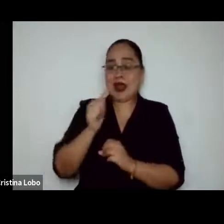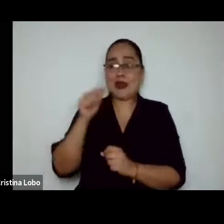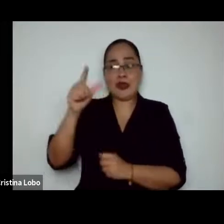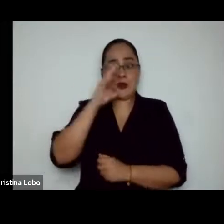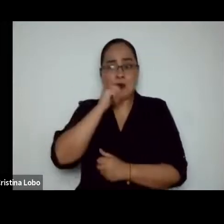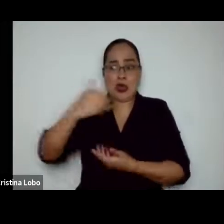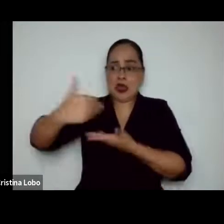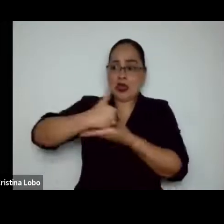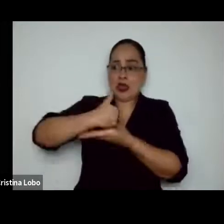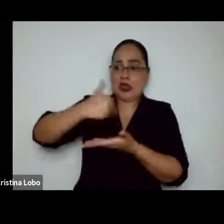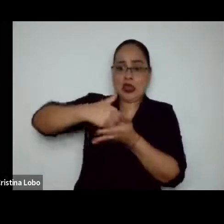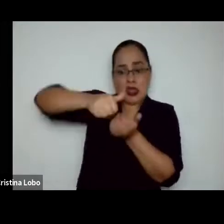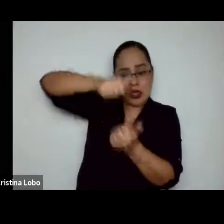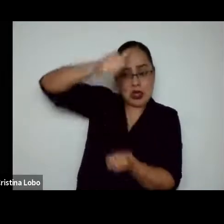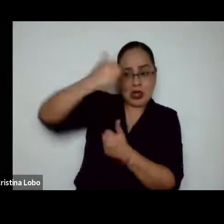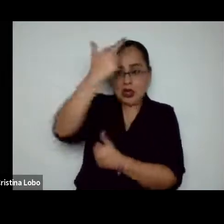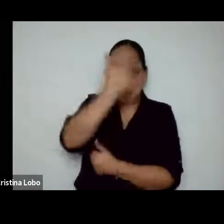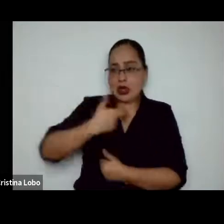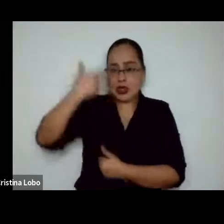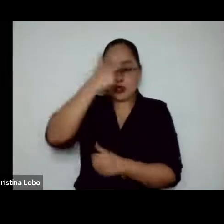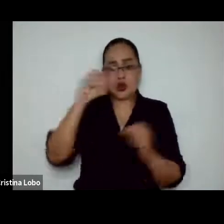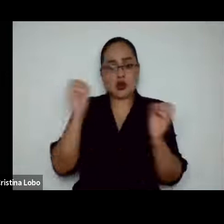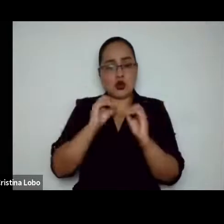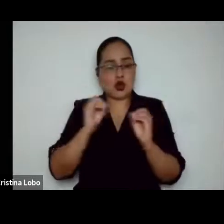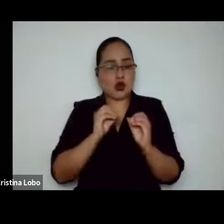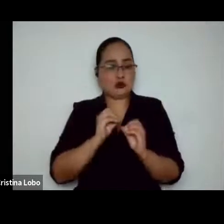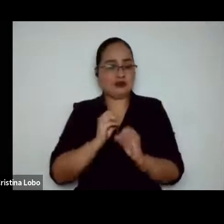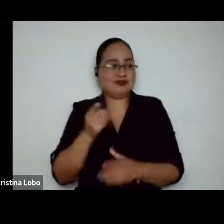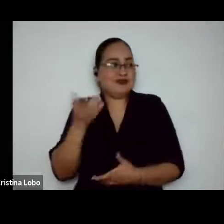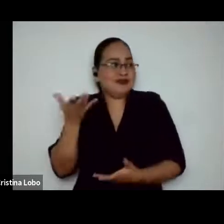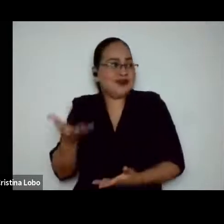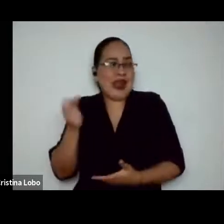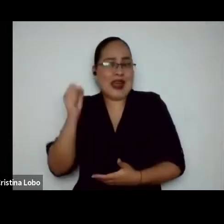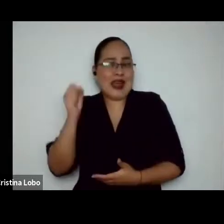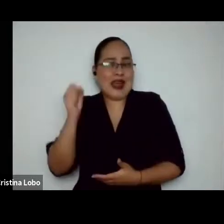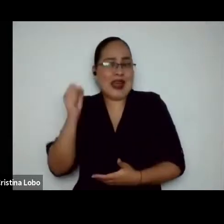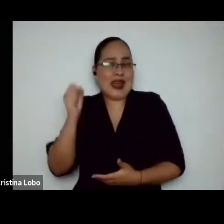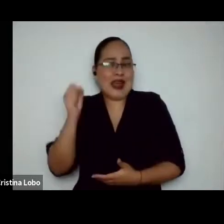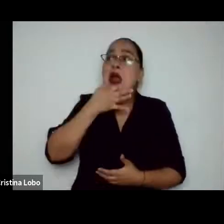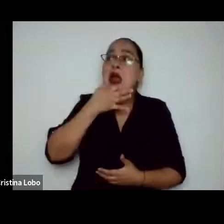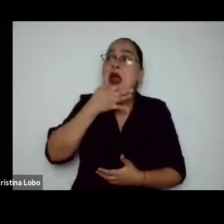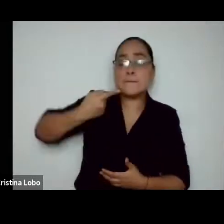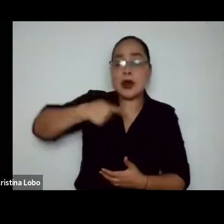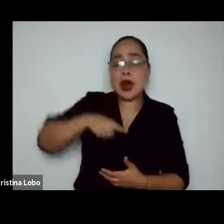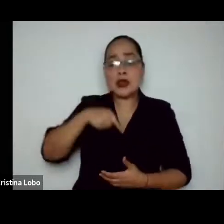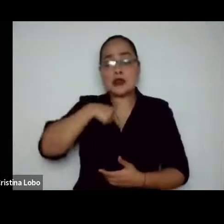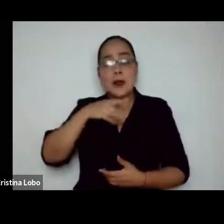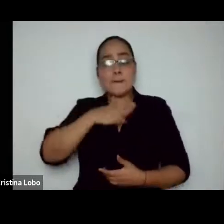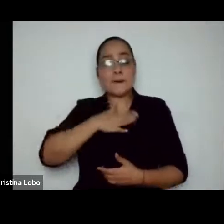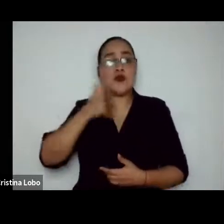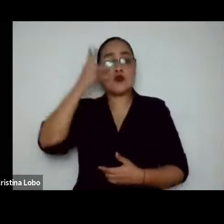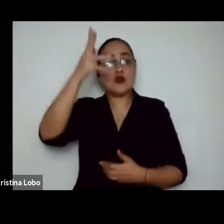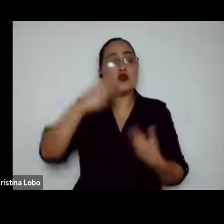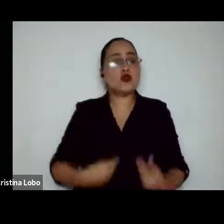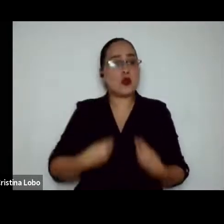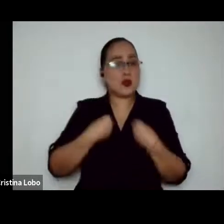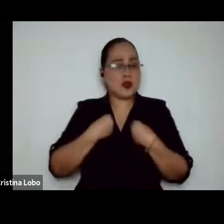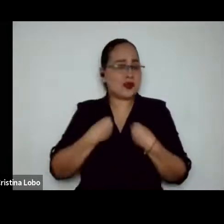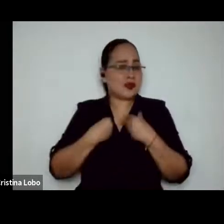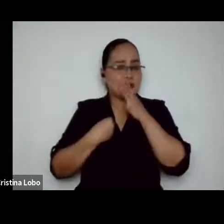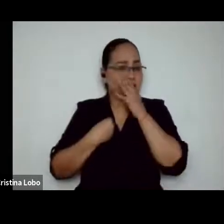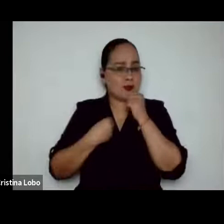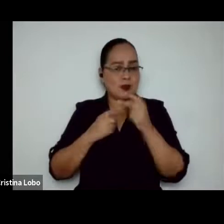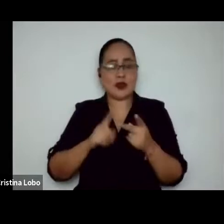qué inmiscuirse, porque el Estado liberal no tiene por qué decirnos cuál es el plan correcto de vida, no tiene que decirnos cómo